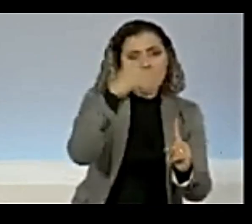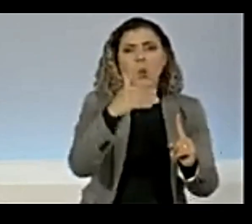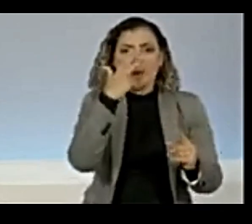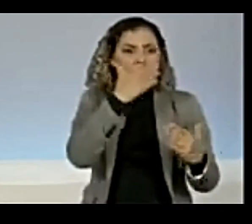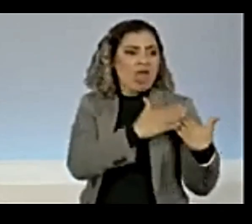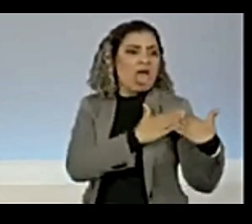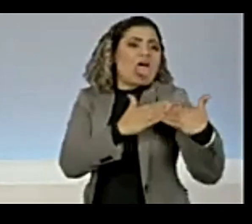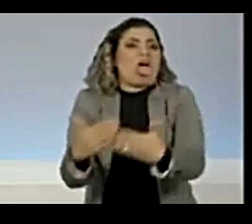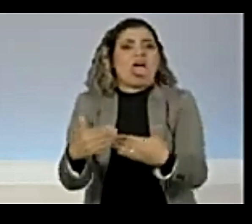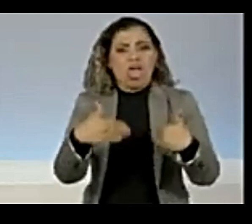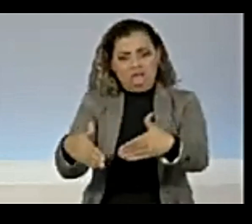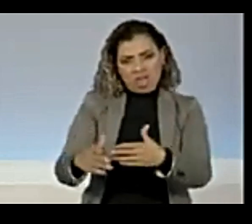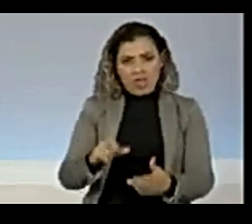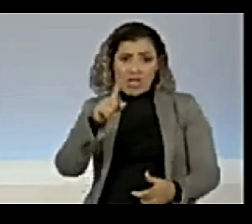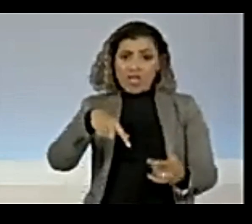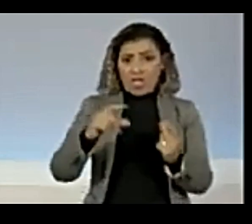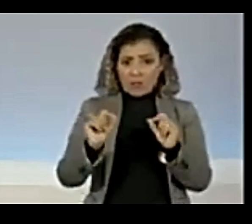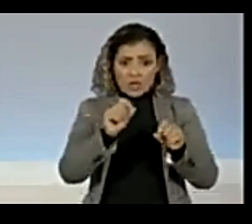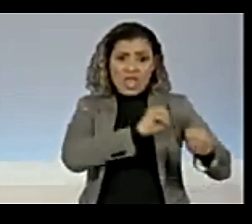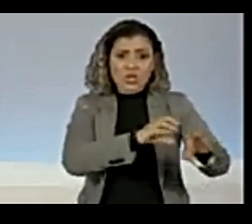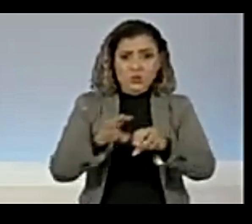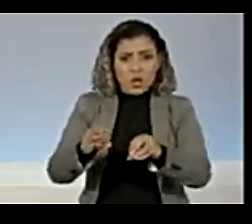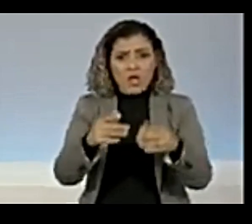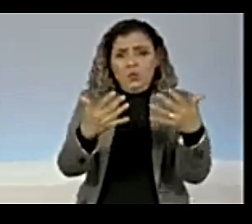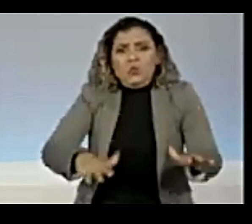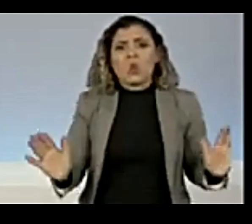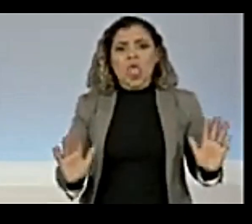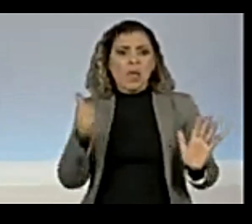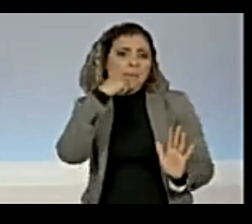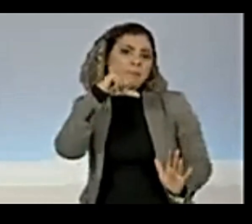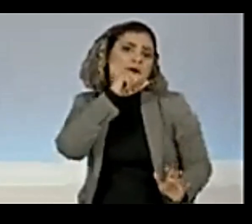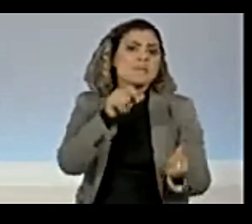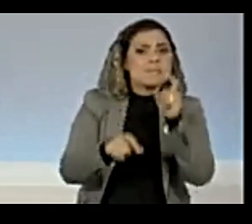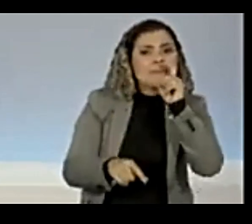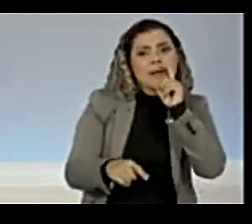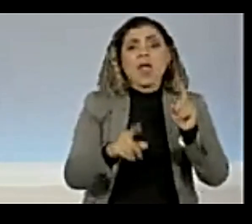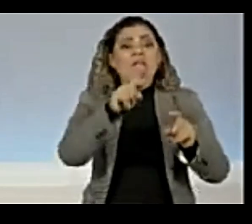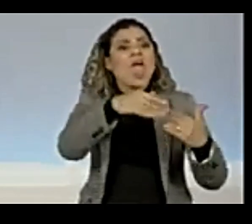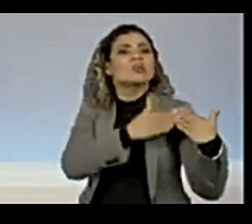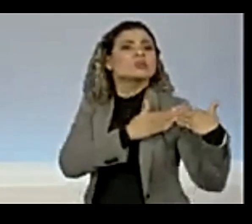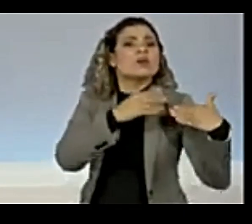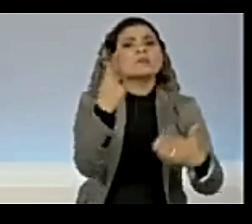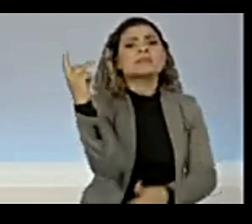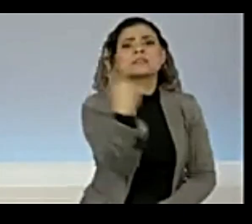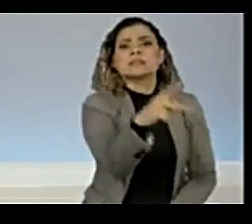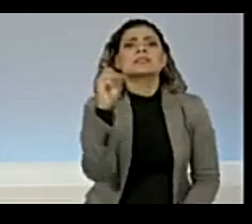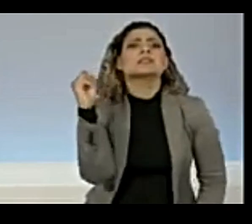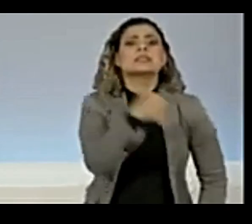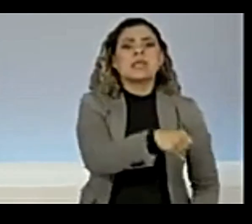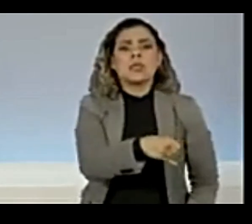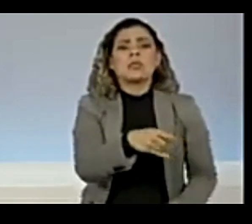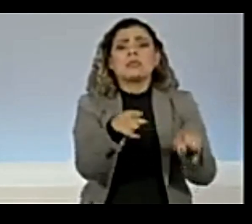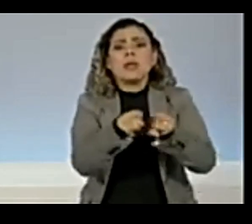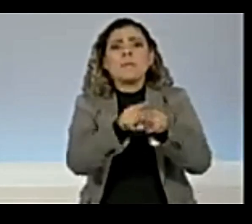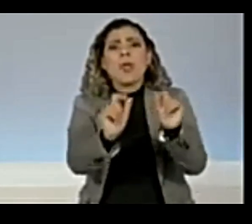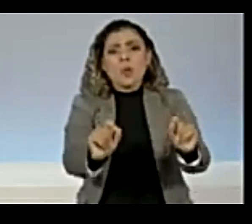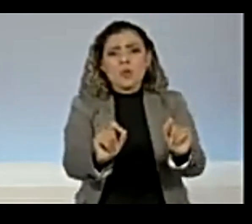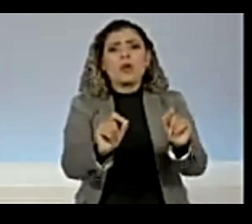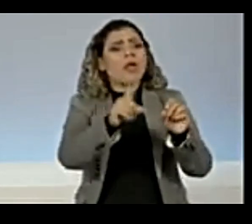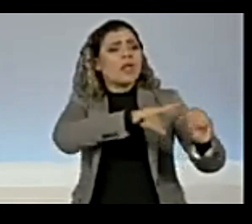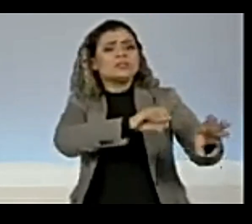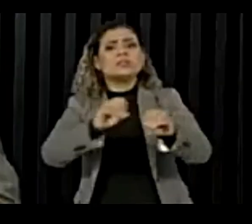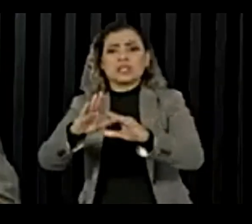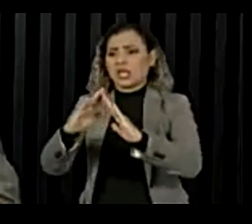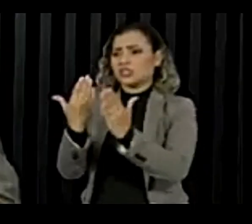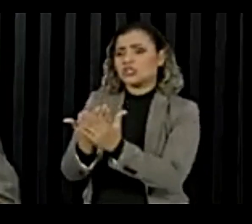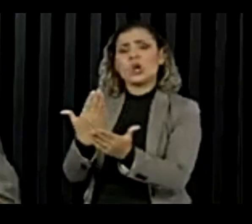é uma função do entretenimento educar, essa função cabe aos pais, assim como não é dever do entretenimento ensinar, isso é trabalho